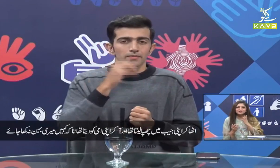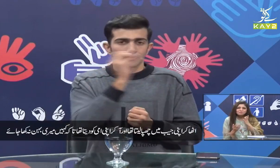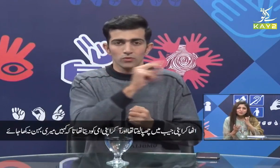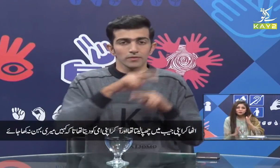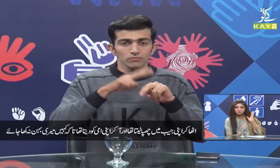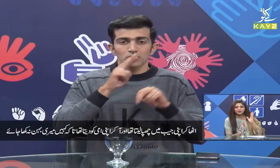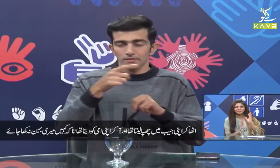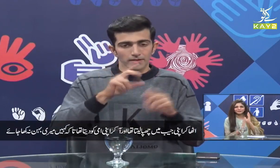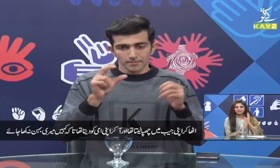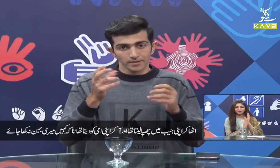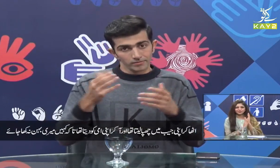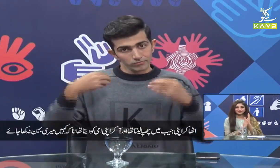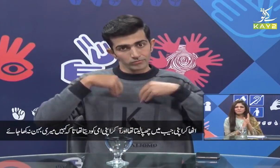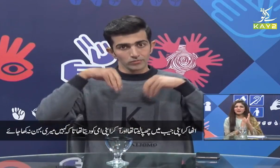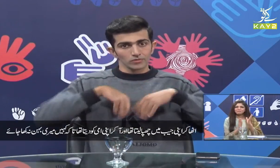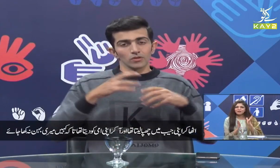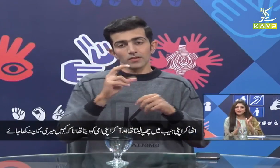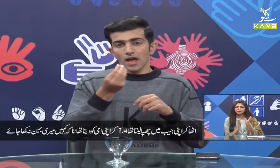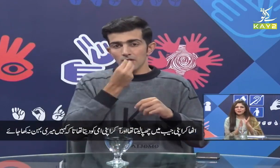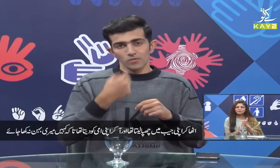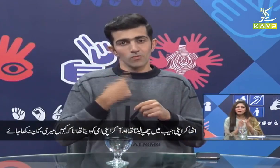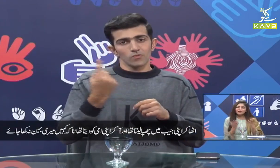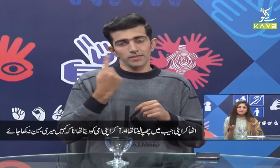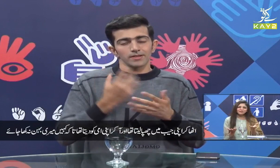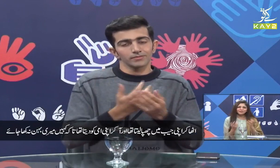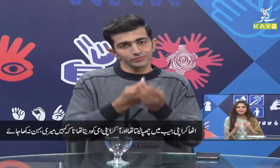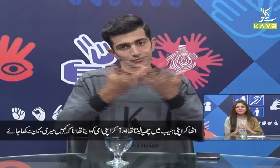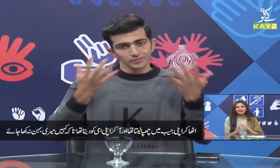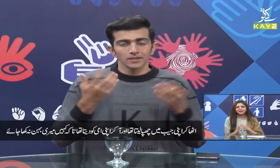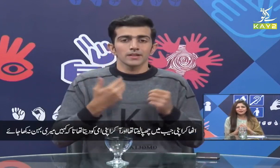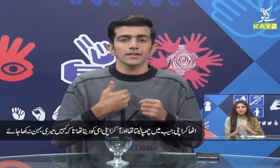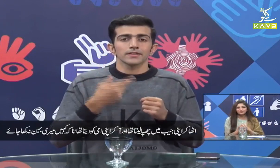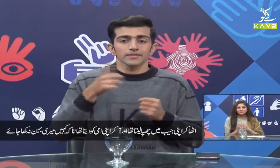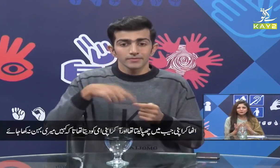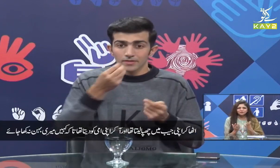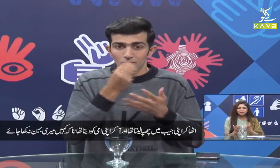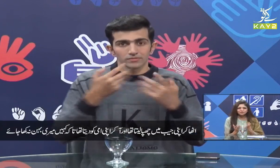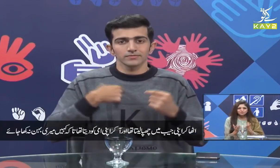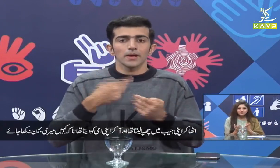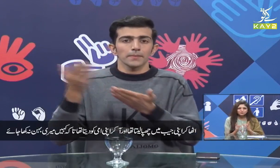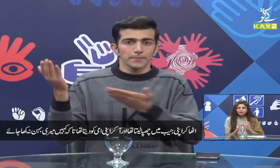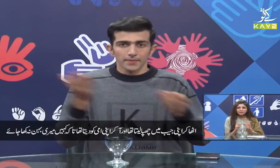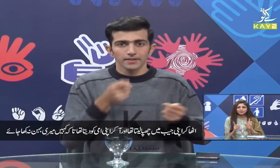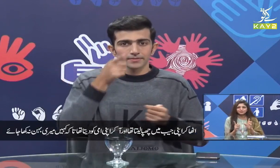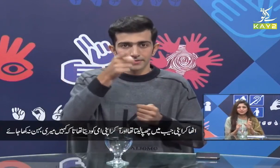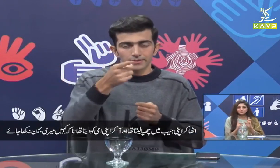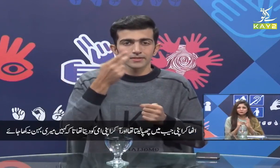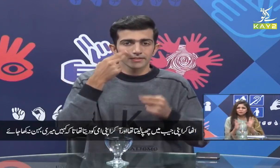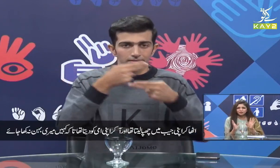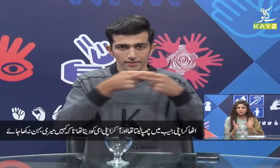अम्मी को छुपा के दे देता होता था कि बहन जो है वो मेरे अंडे ना खा ले और उसको मैं नहीं खाने देता था और उसको बड़ा तंग